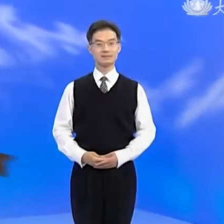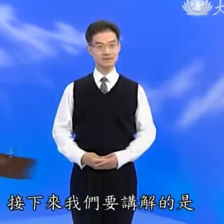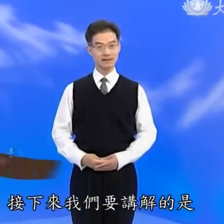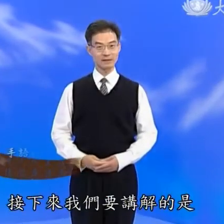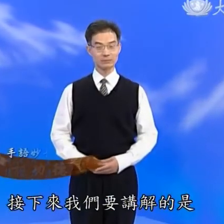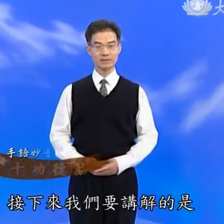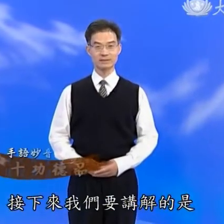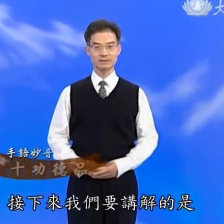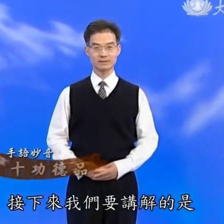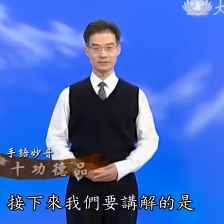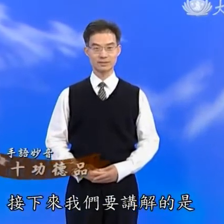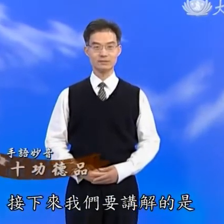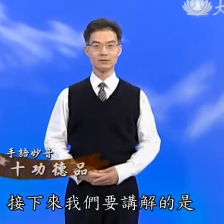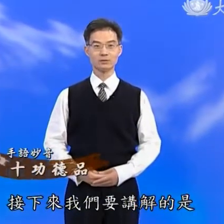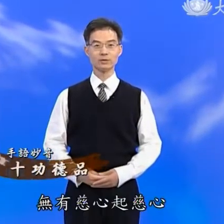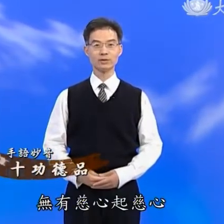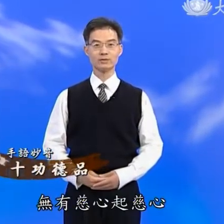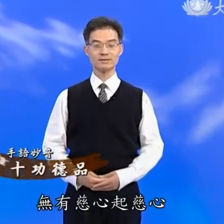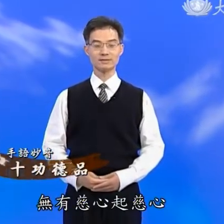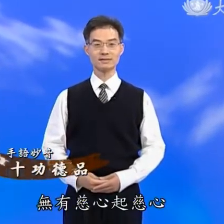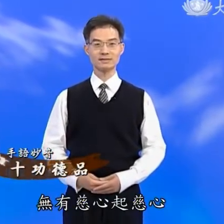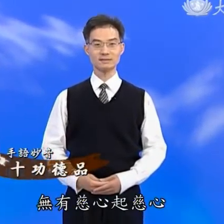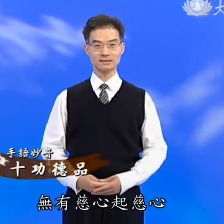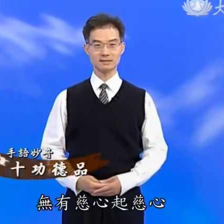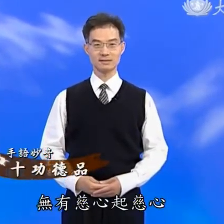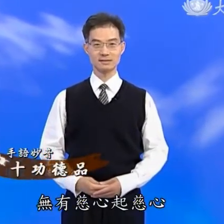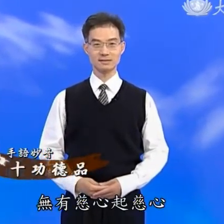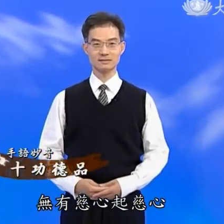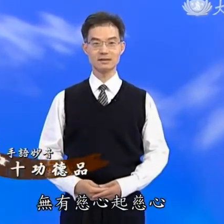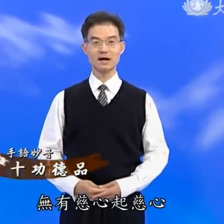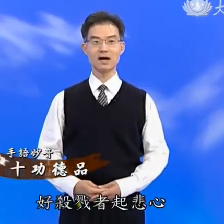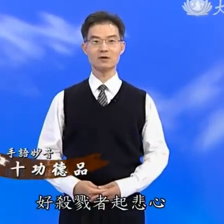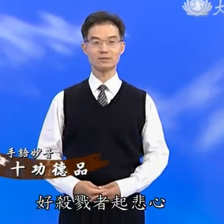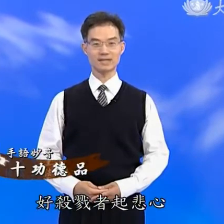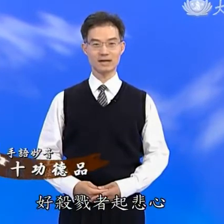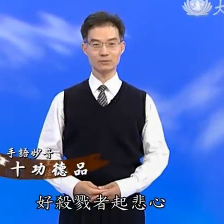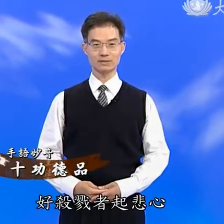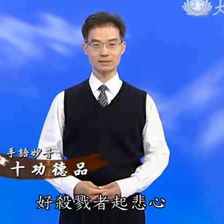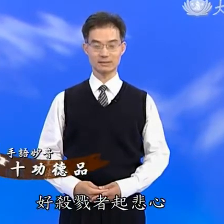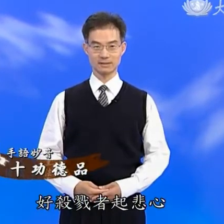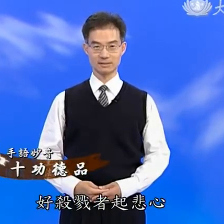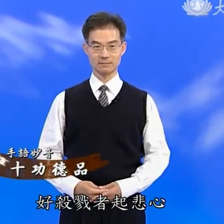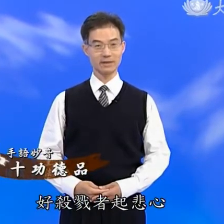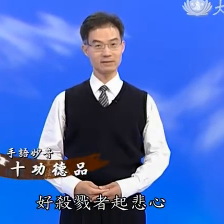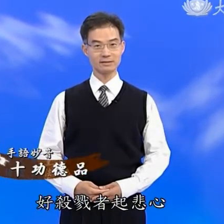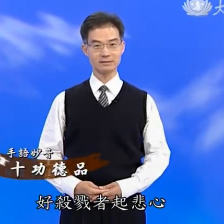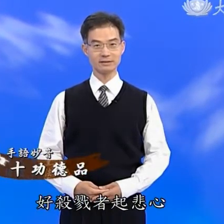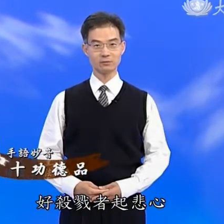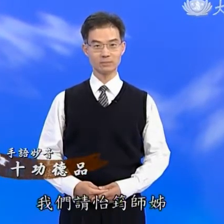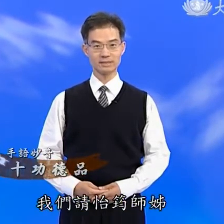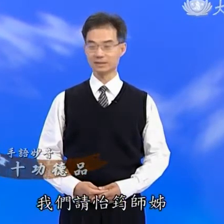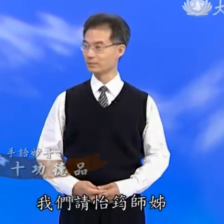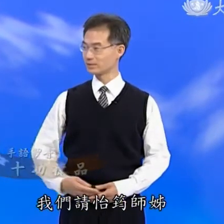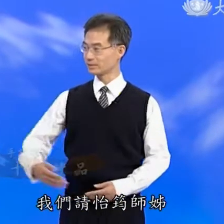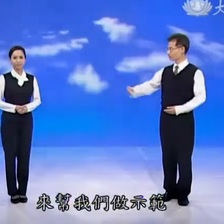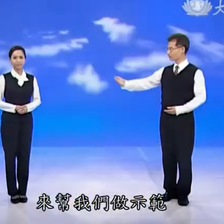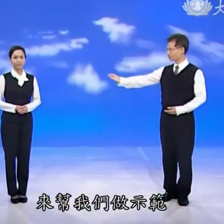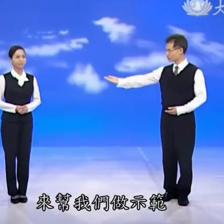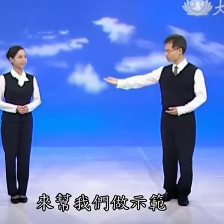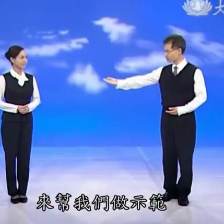接下来我们要讲解的是无有慈心起慈心，好杀戮者起悲心。我们请依云师姐来帮我们做